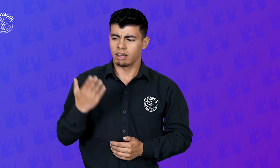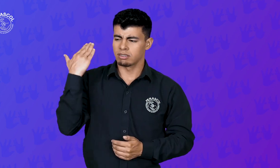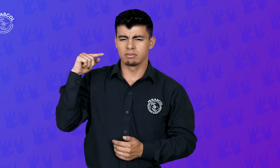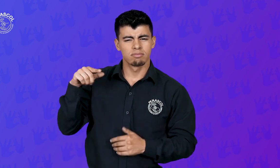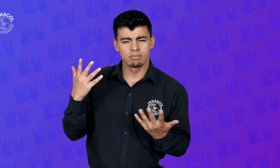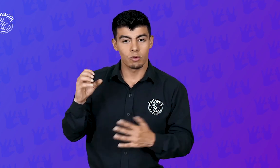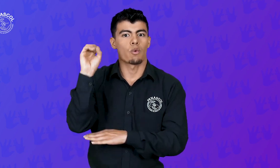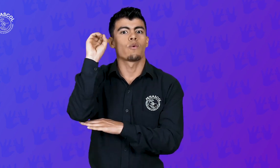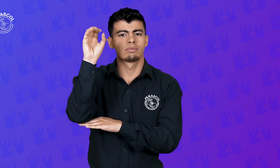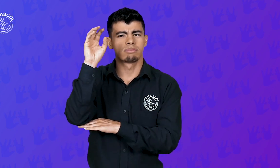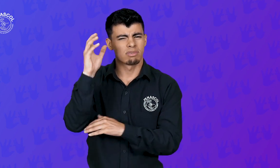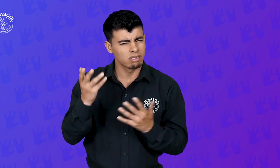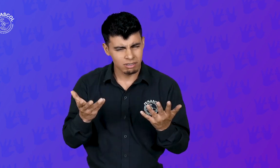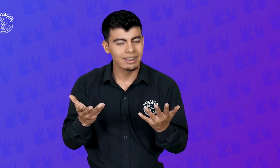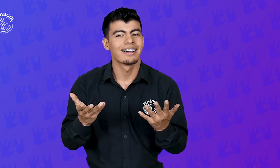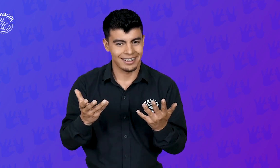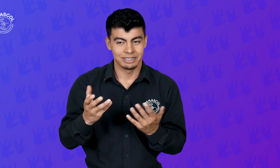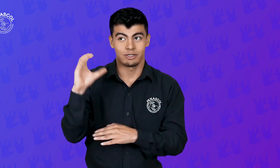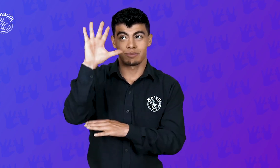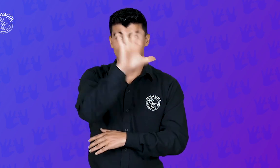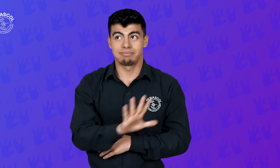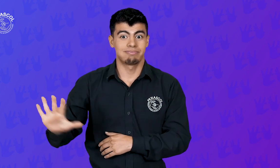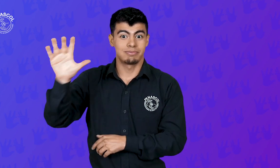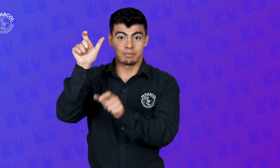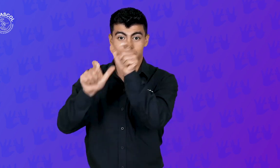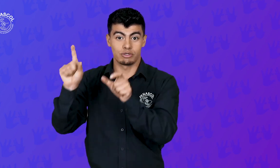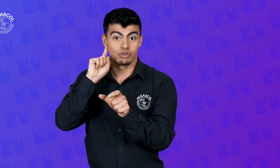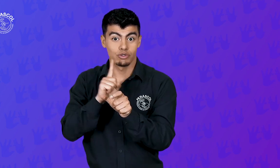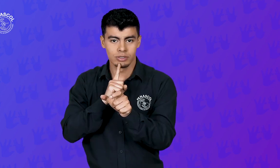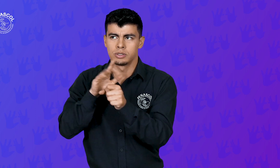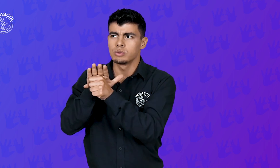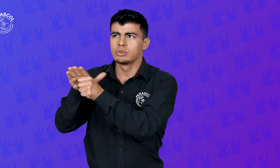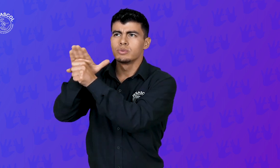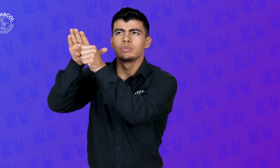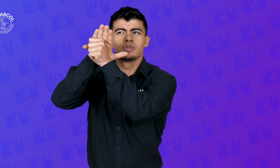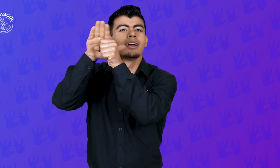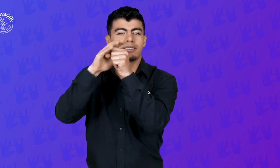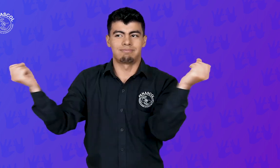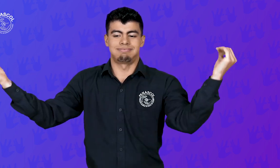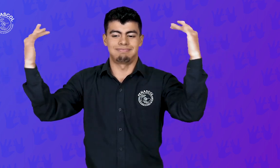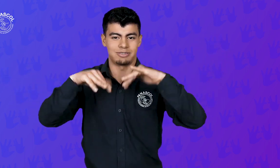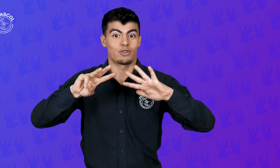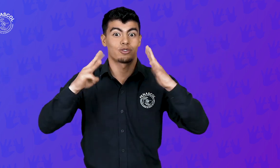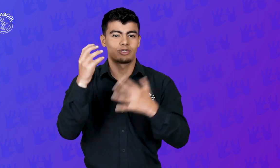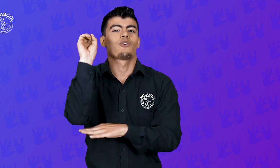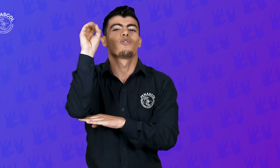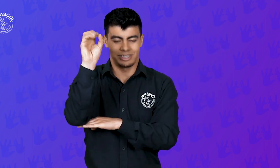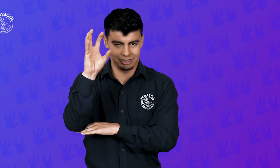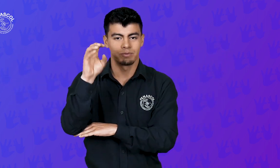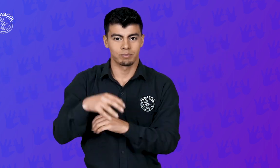se realizó el octavo Congreso Nacional de la situación de la persona sorda en Colombia y a algunos de